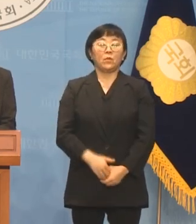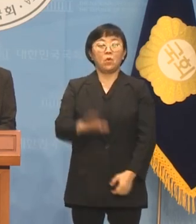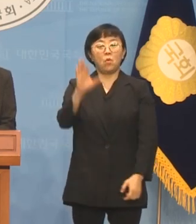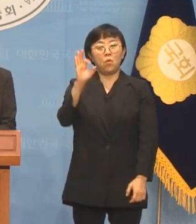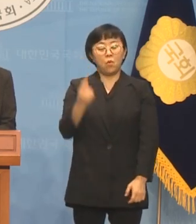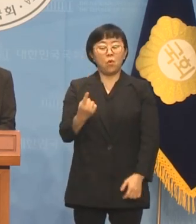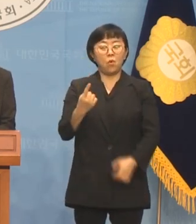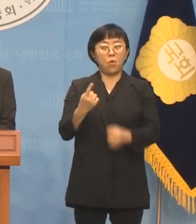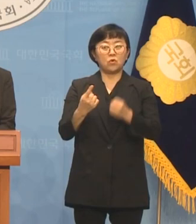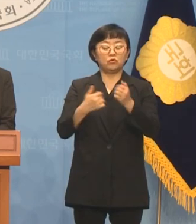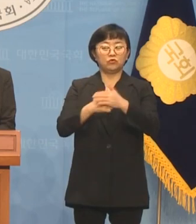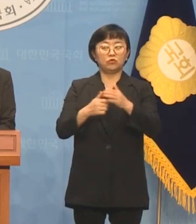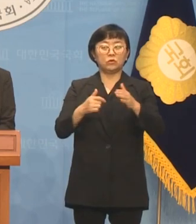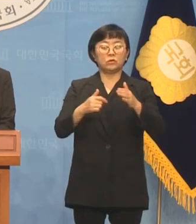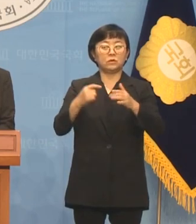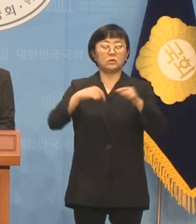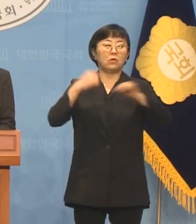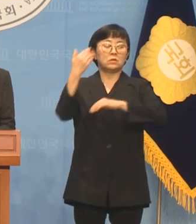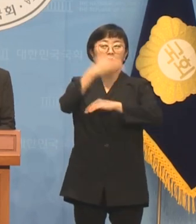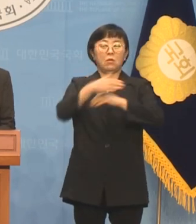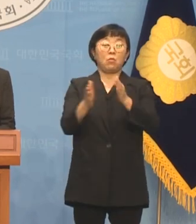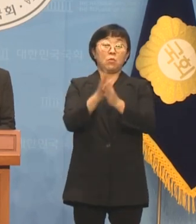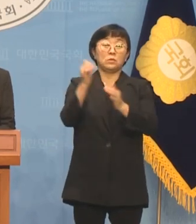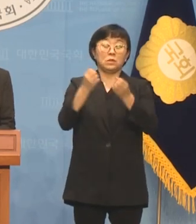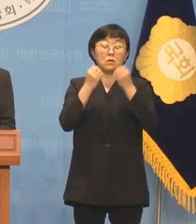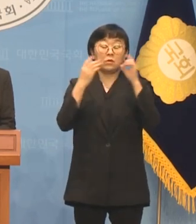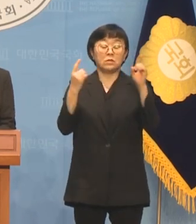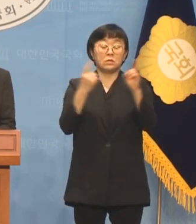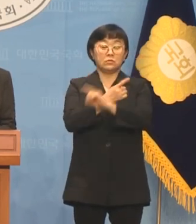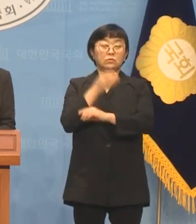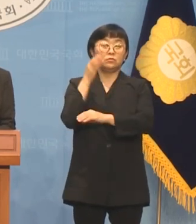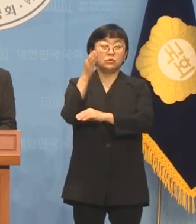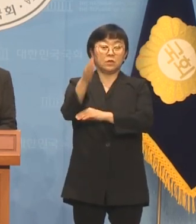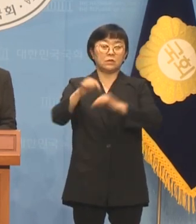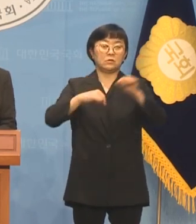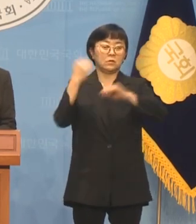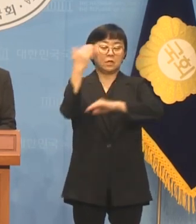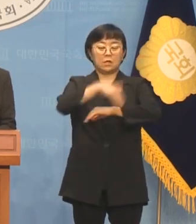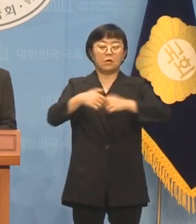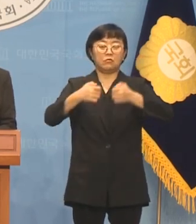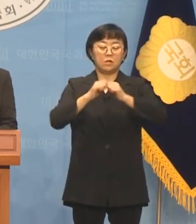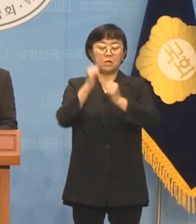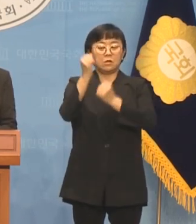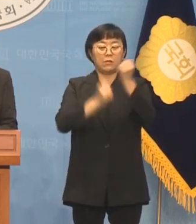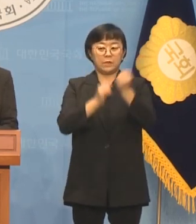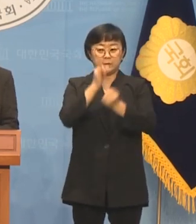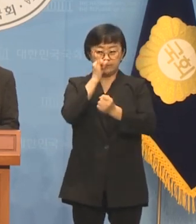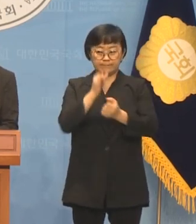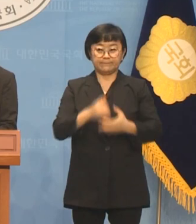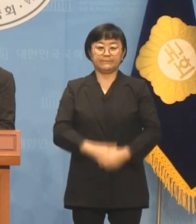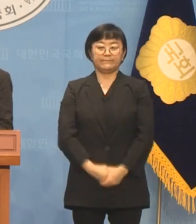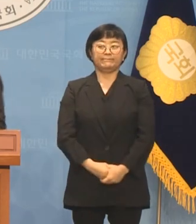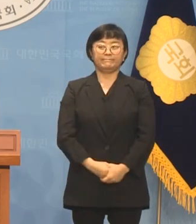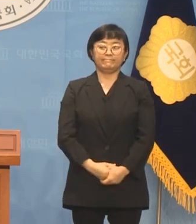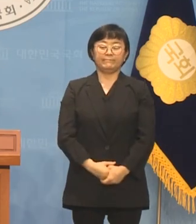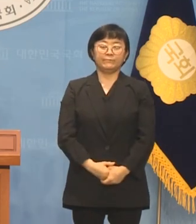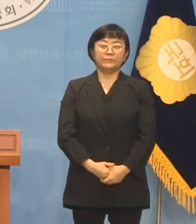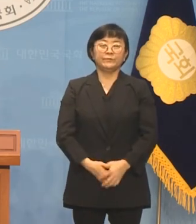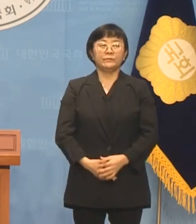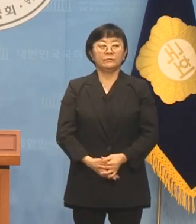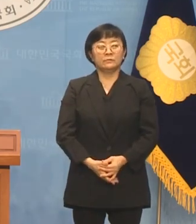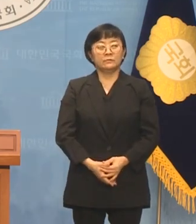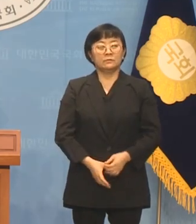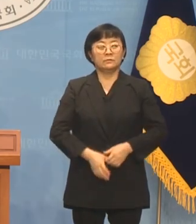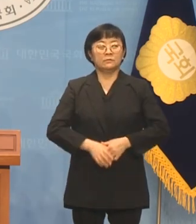오준호 퇴진보연합 정책본부장님의 혁신 분야 개혁 정책에 대한 구체적인 설명이 있겠습니다.